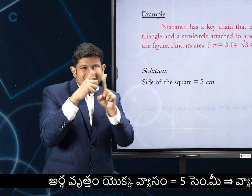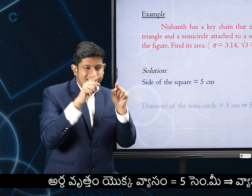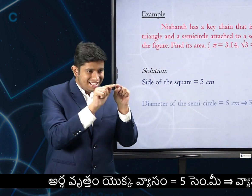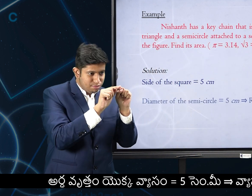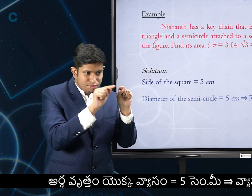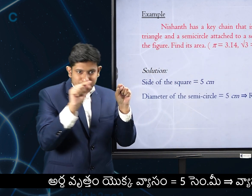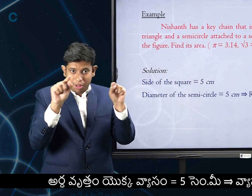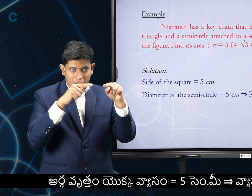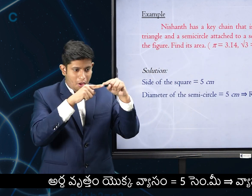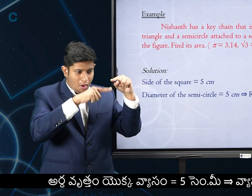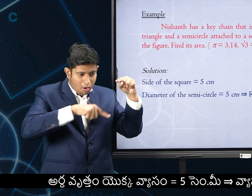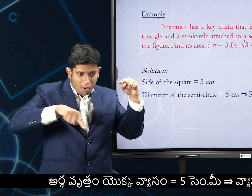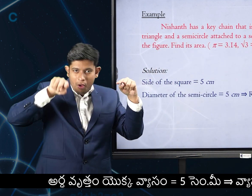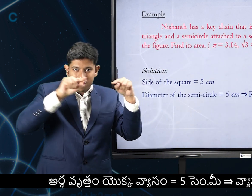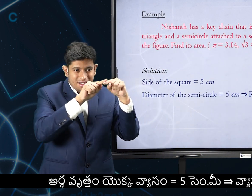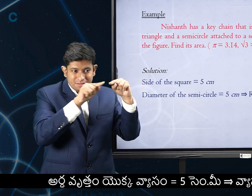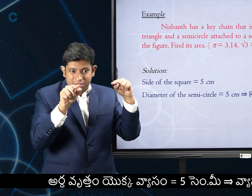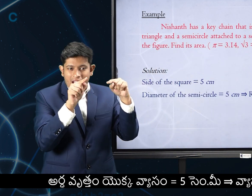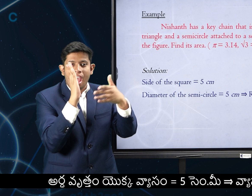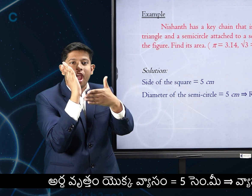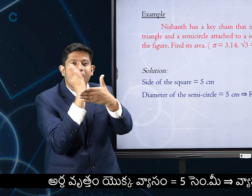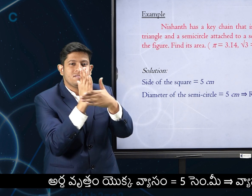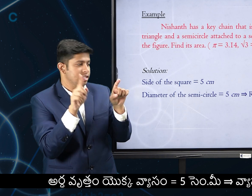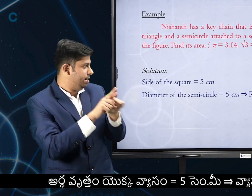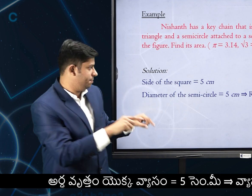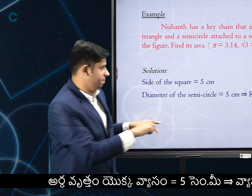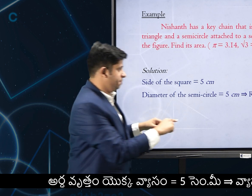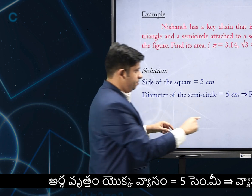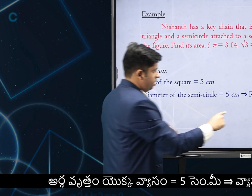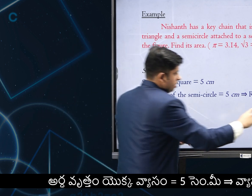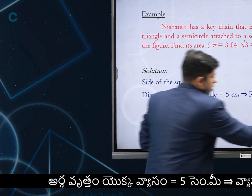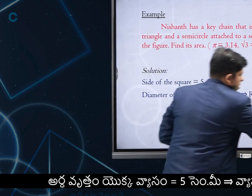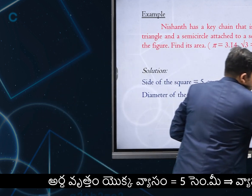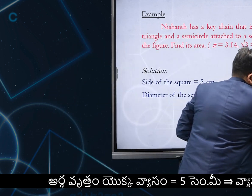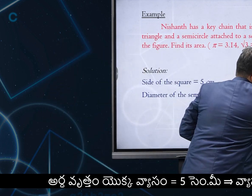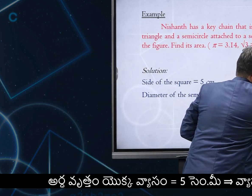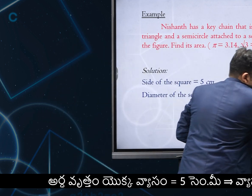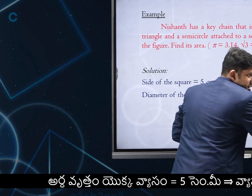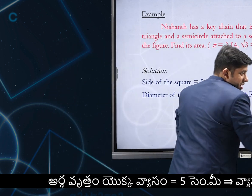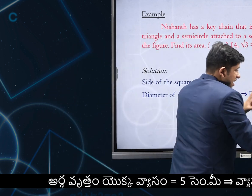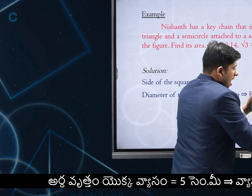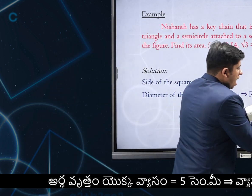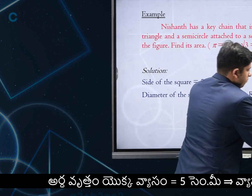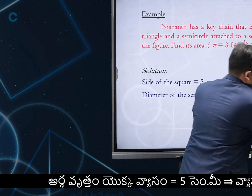అర్ధవృత్తం యొక్క వ్యాసం = 5 సెంటీమీటర్లు. వ్యాసార్థం = 2.5